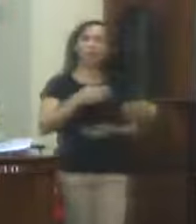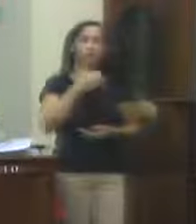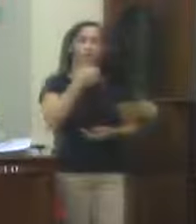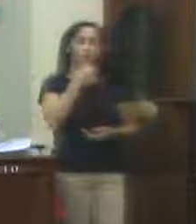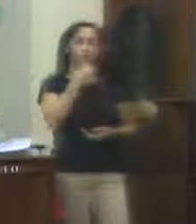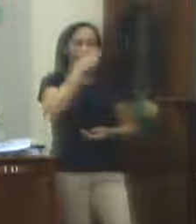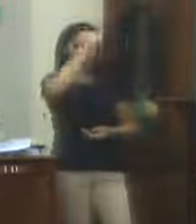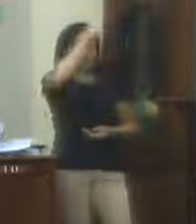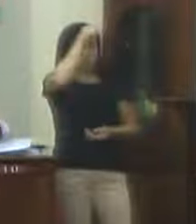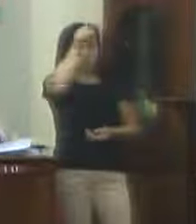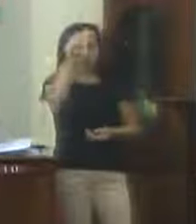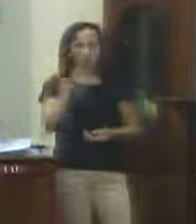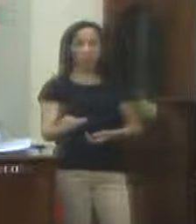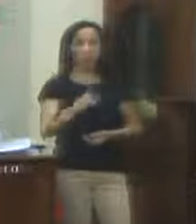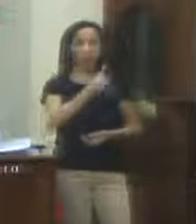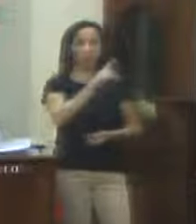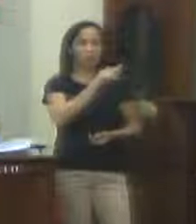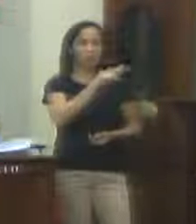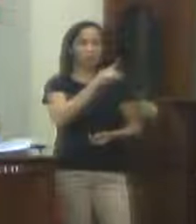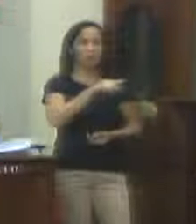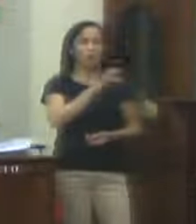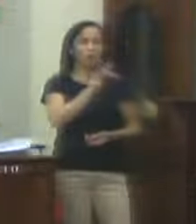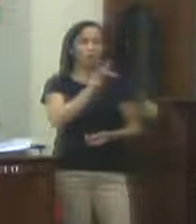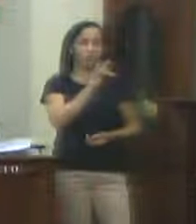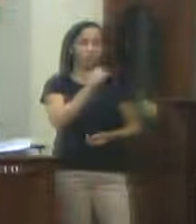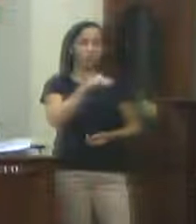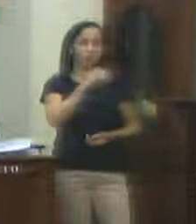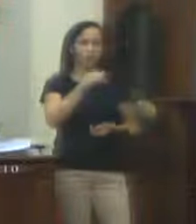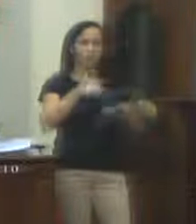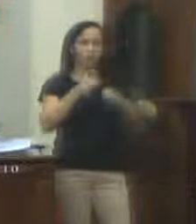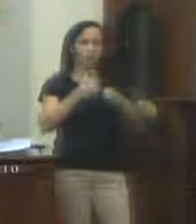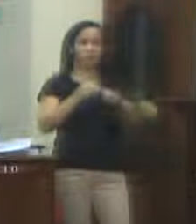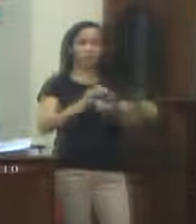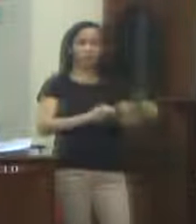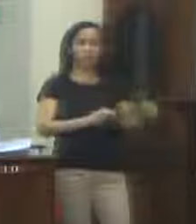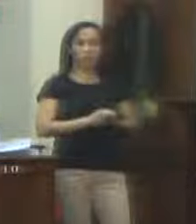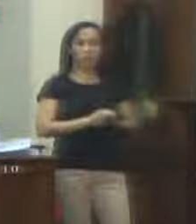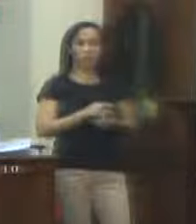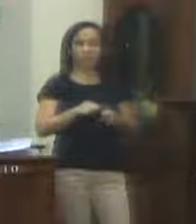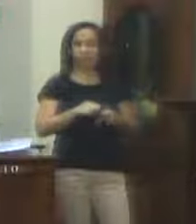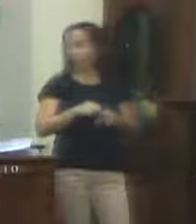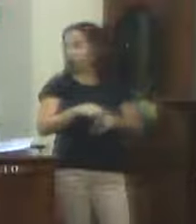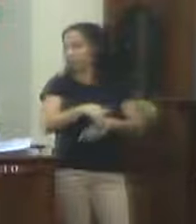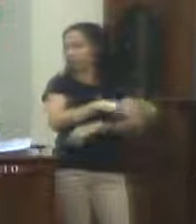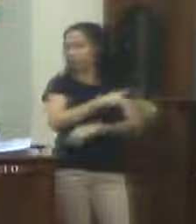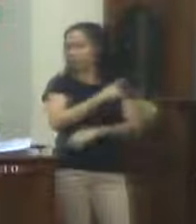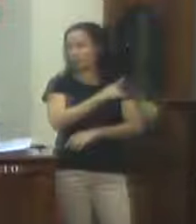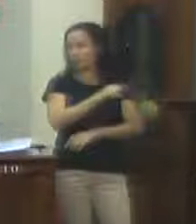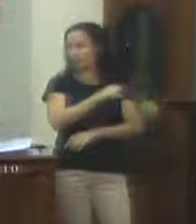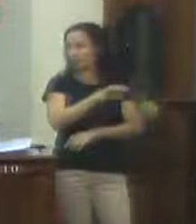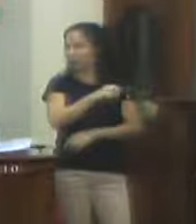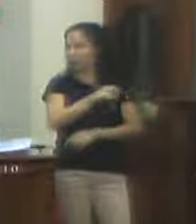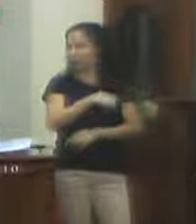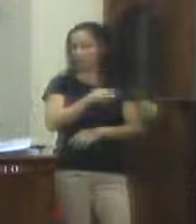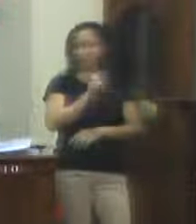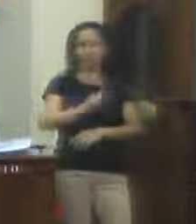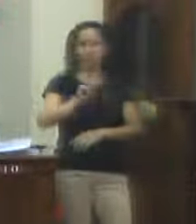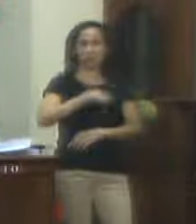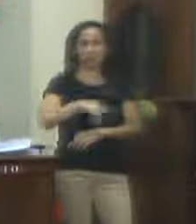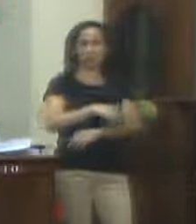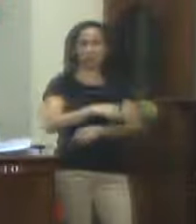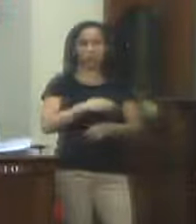prefeito municipal Luiz Fernando Furtado da Graça para que seja realizada a pista usada para a caminhada na lateral da rodovia Benjamin